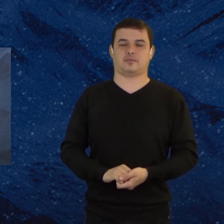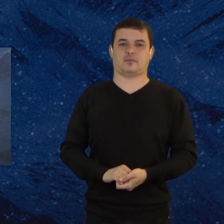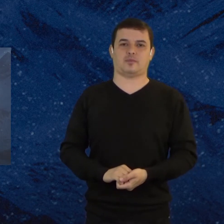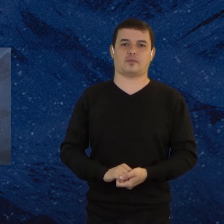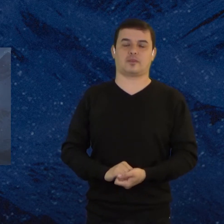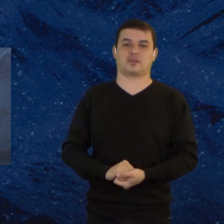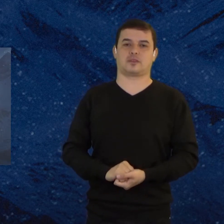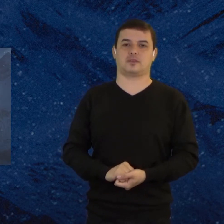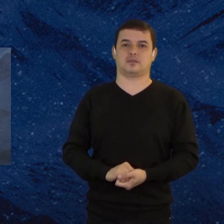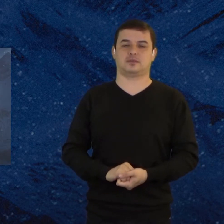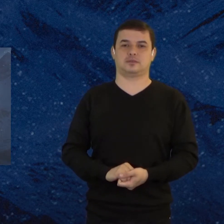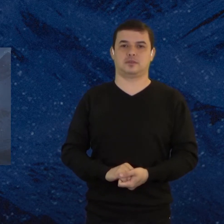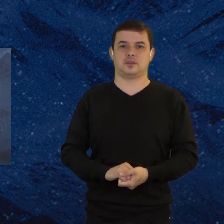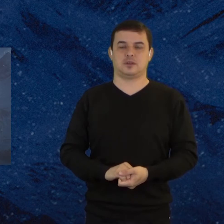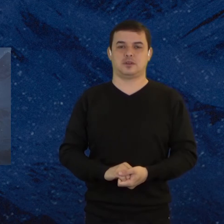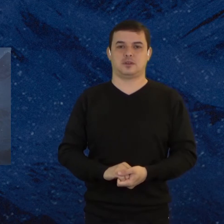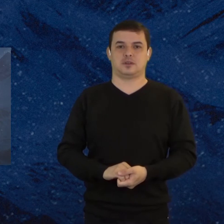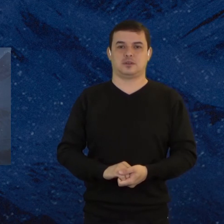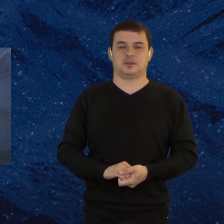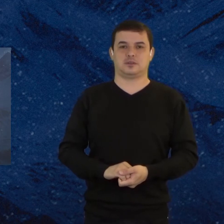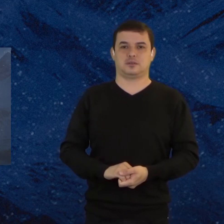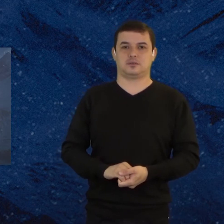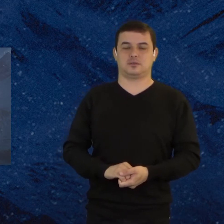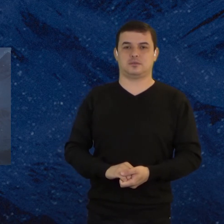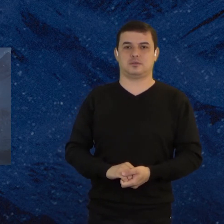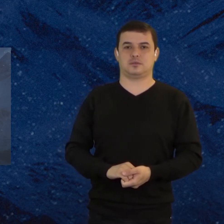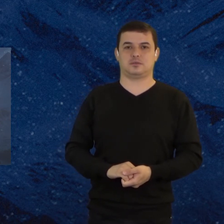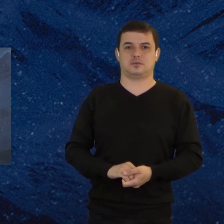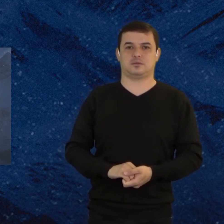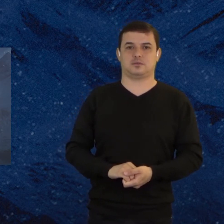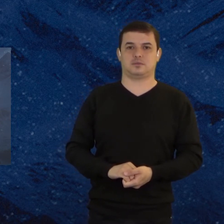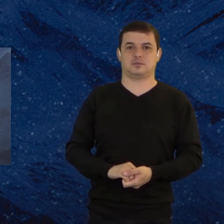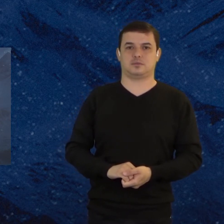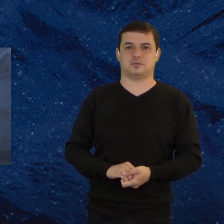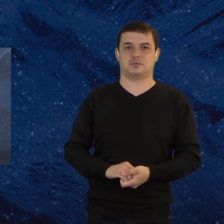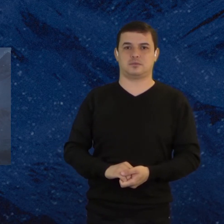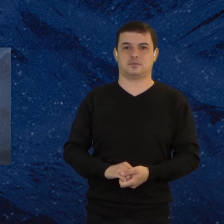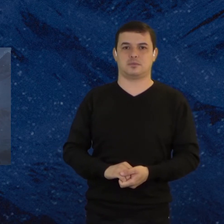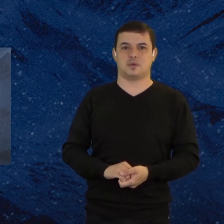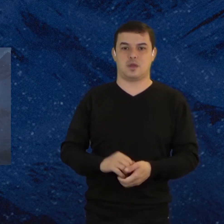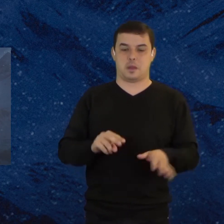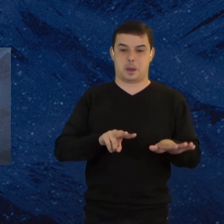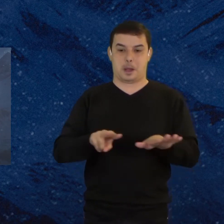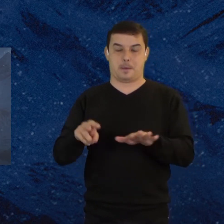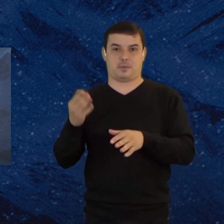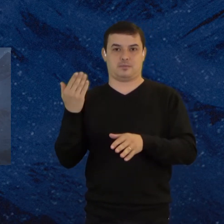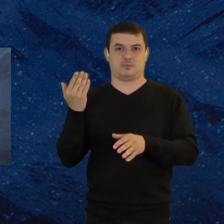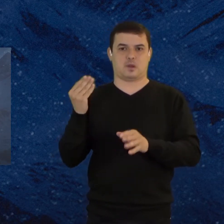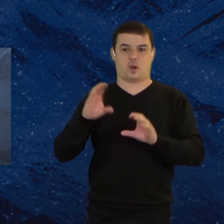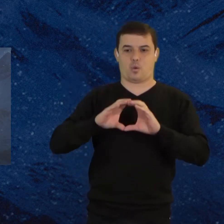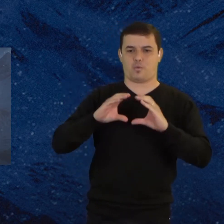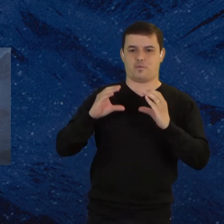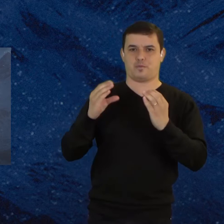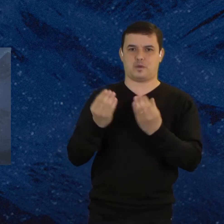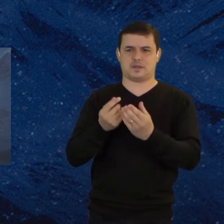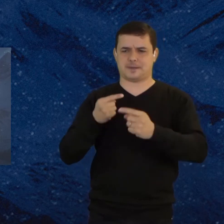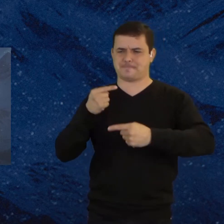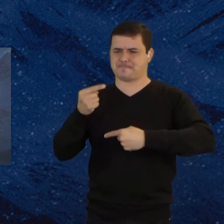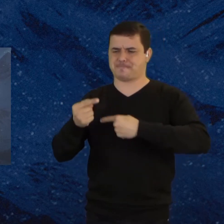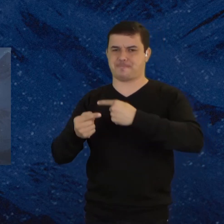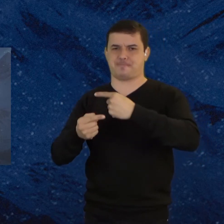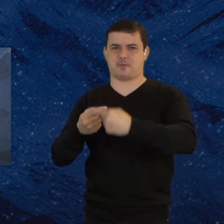Nós tivemos uma conferência Geração Santa, que foi